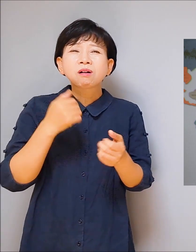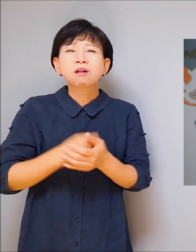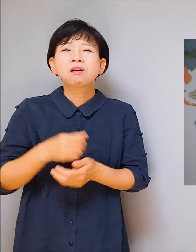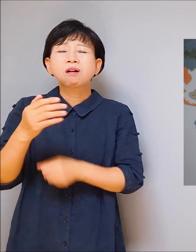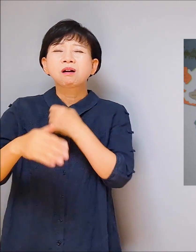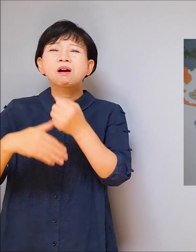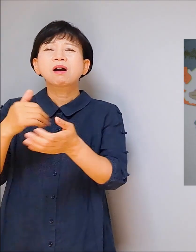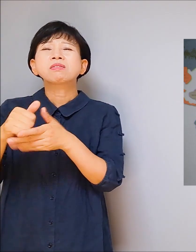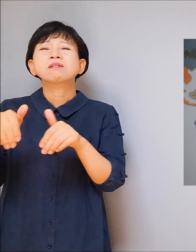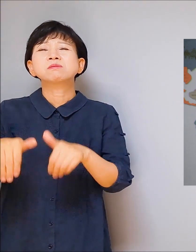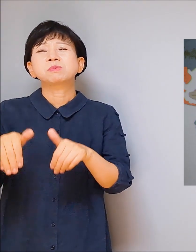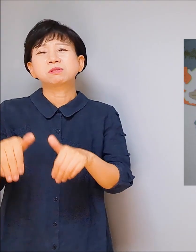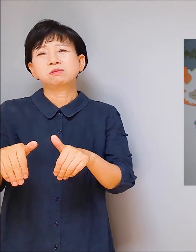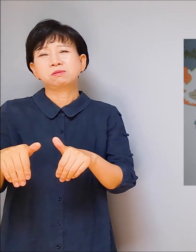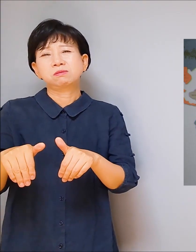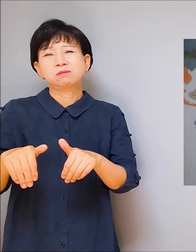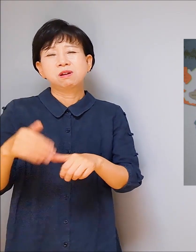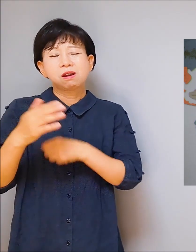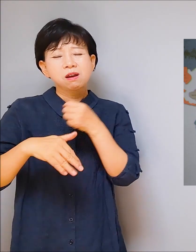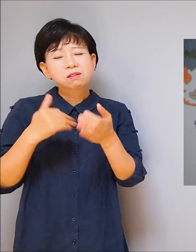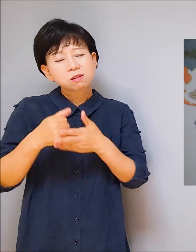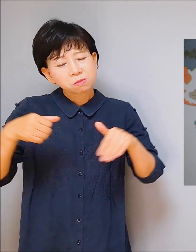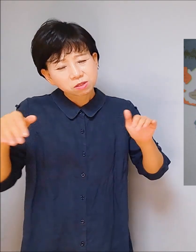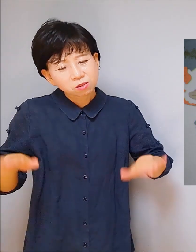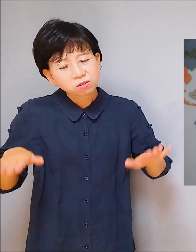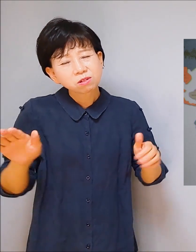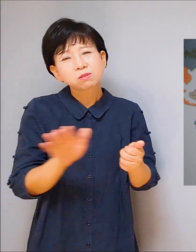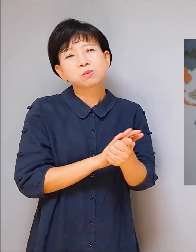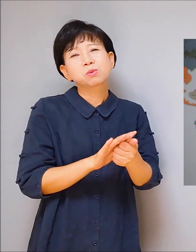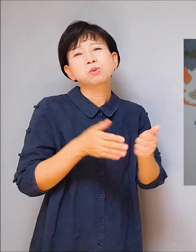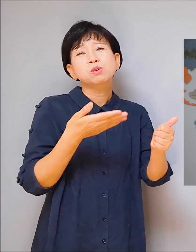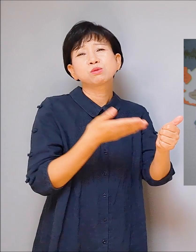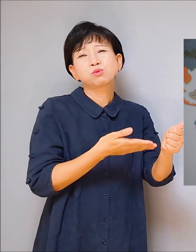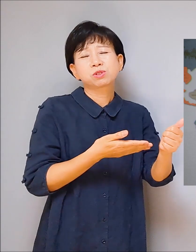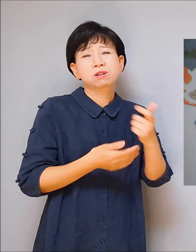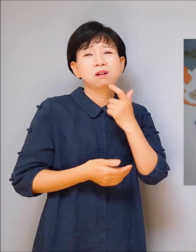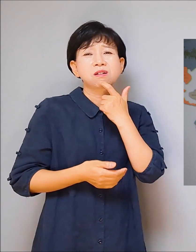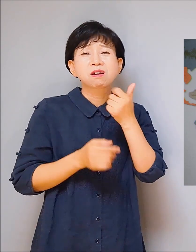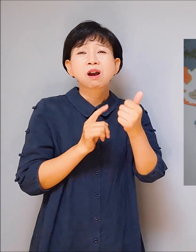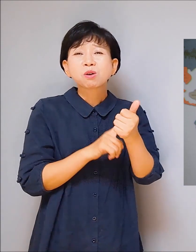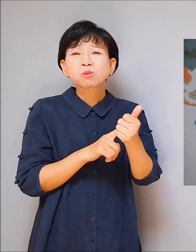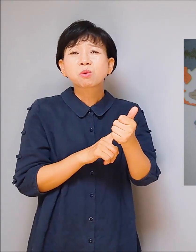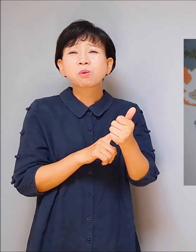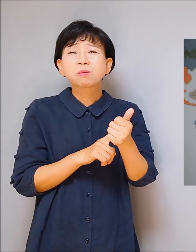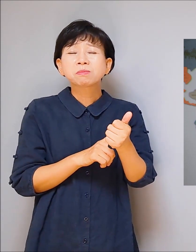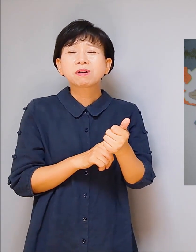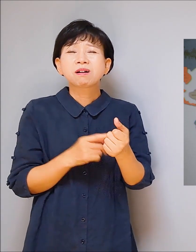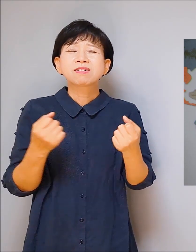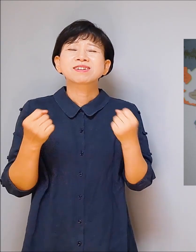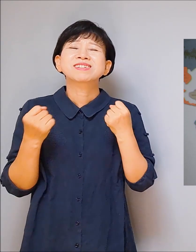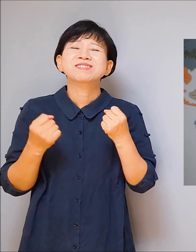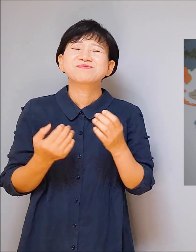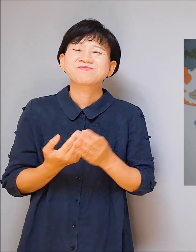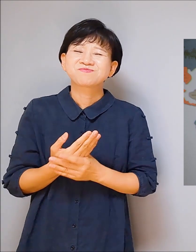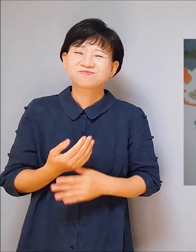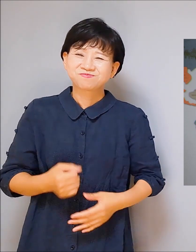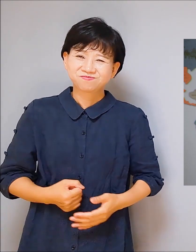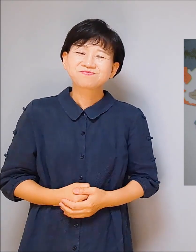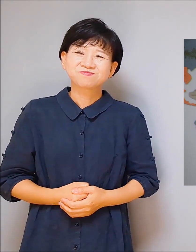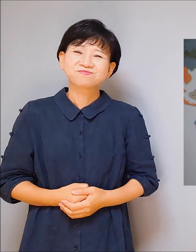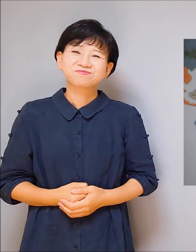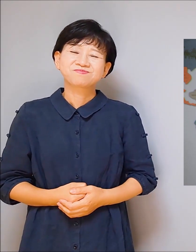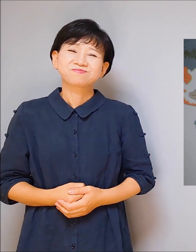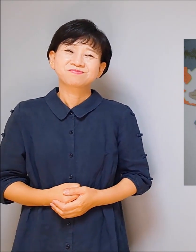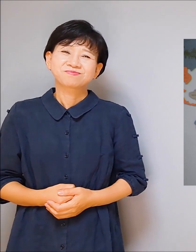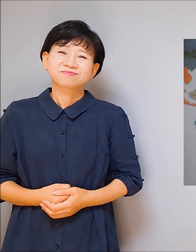하나님의 사자들이, 하나님의 전사들이 위로해 주니까 얼마나 이 야곱이 힘이 날까요? 아무리